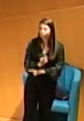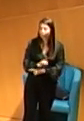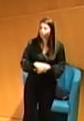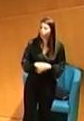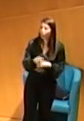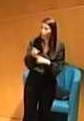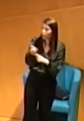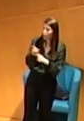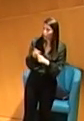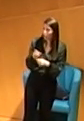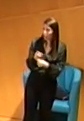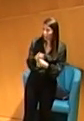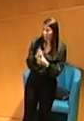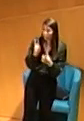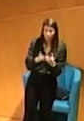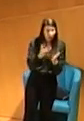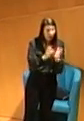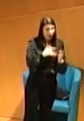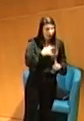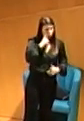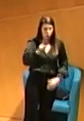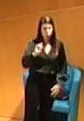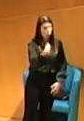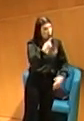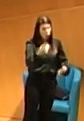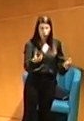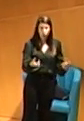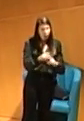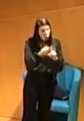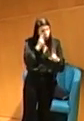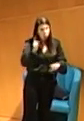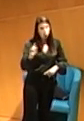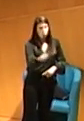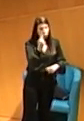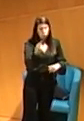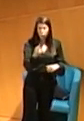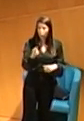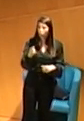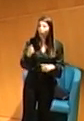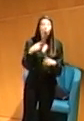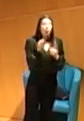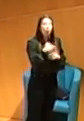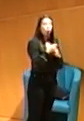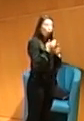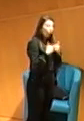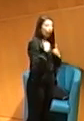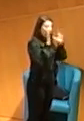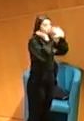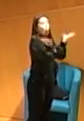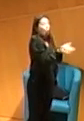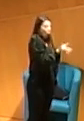Et c'est vraiment d'utilité publique, quoi. Voilà, je le dis, parce que là, on est un peu dans notre, je vais pas dire bulle autour du handicap,